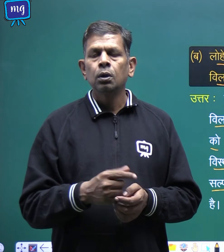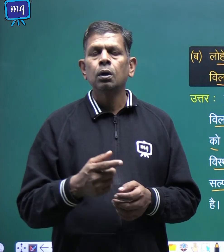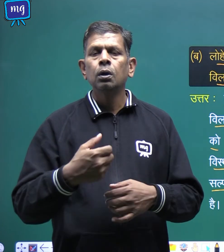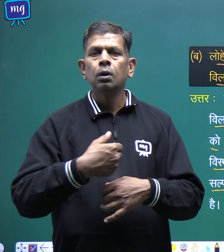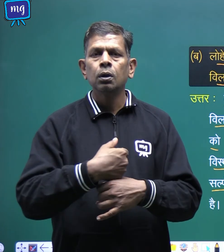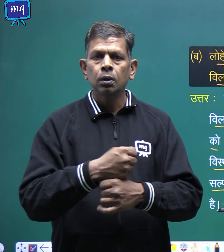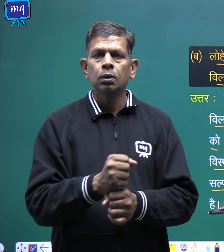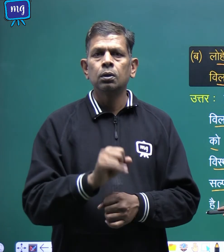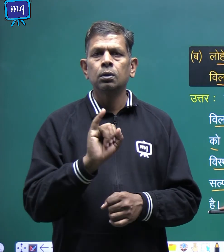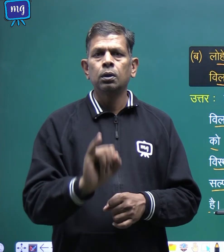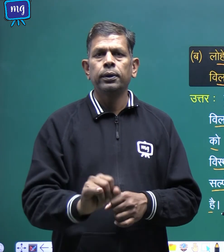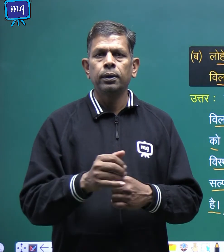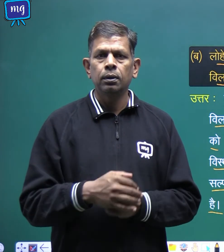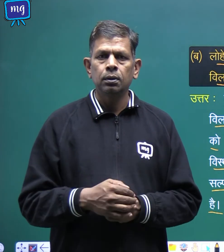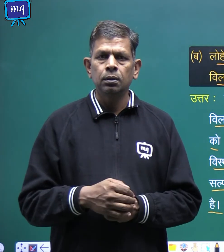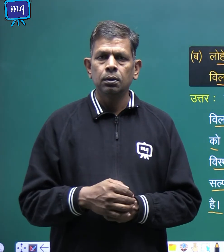निर्माण करता है।